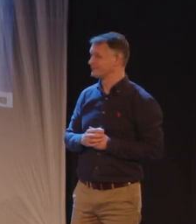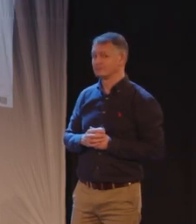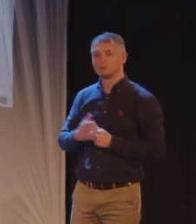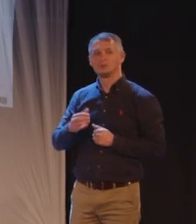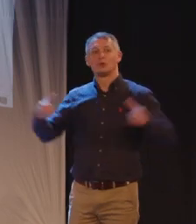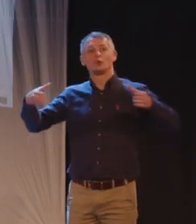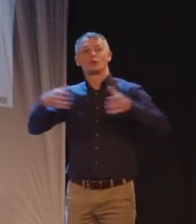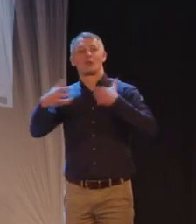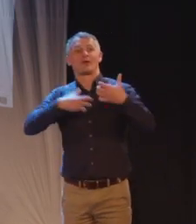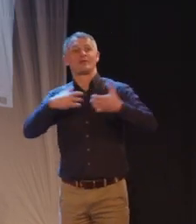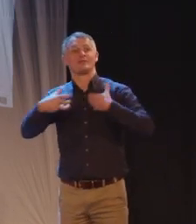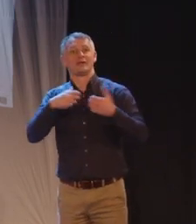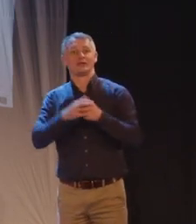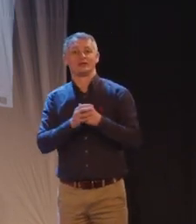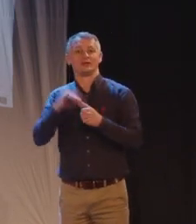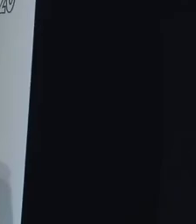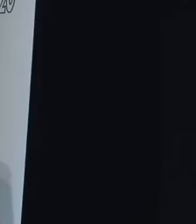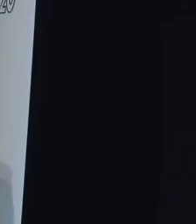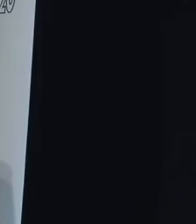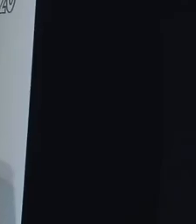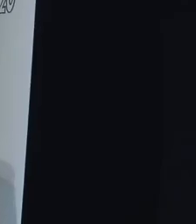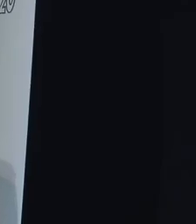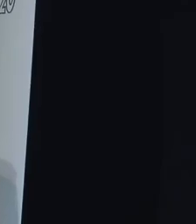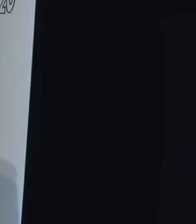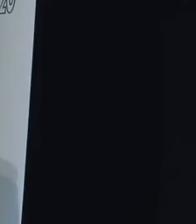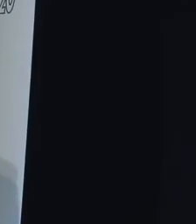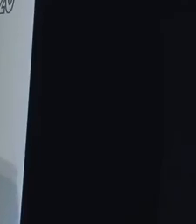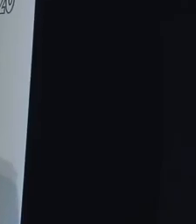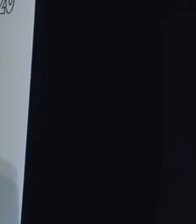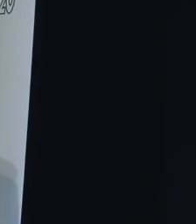trupa de teatru gestual Necuvinte